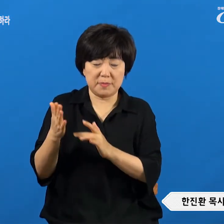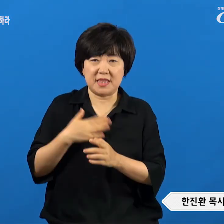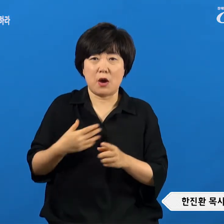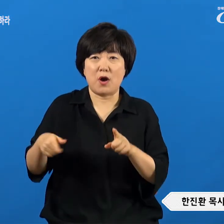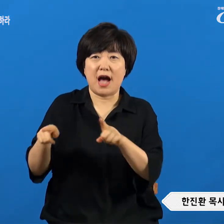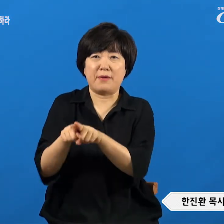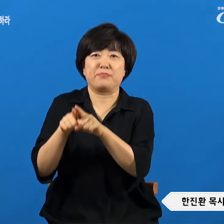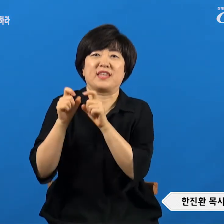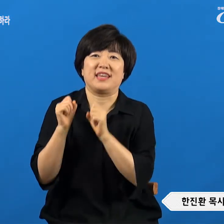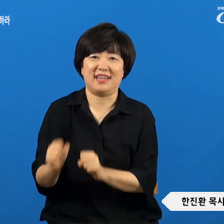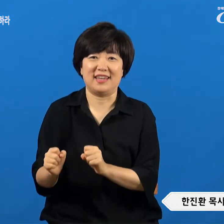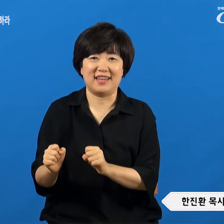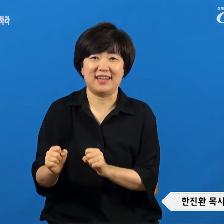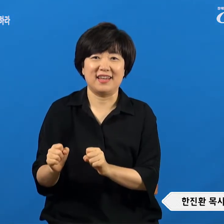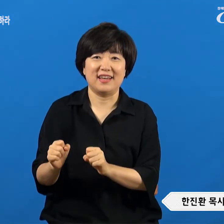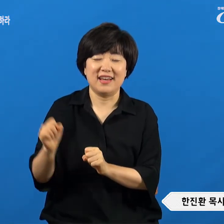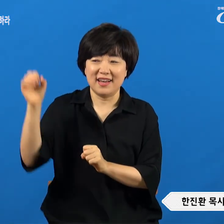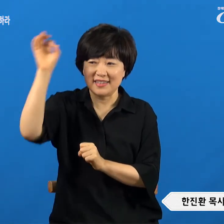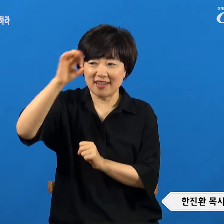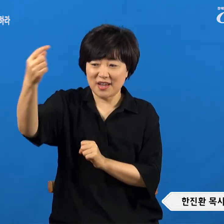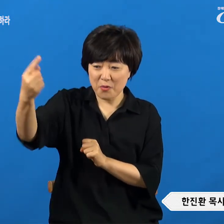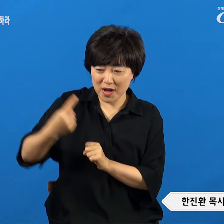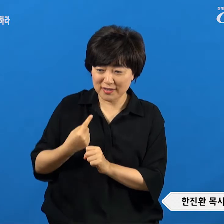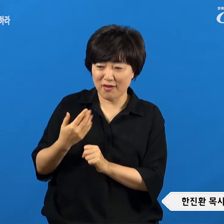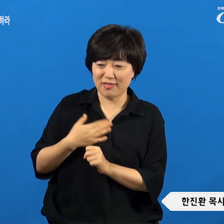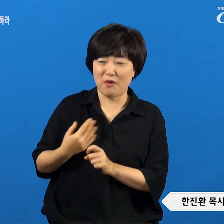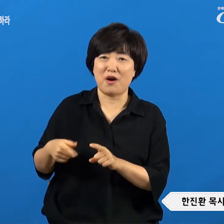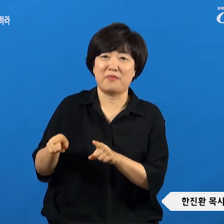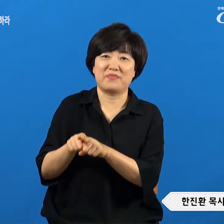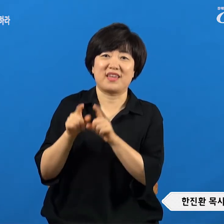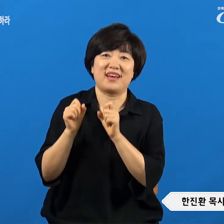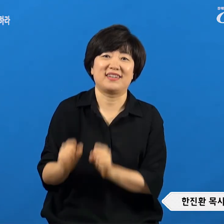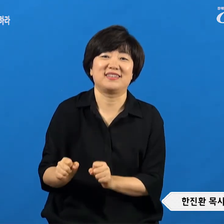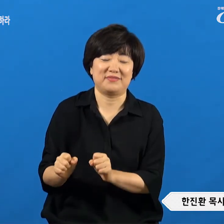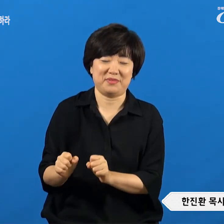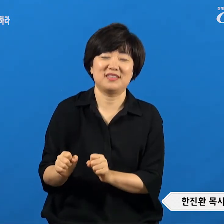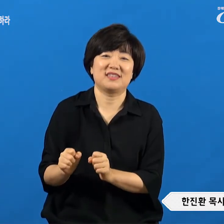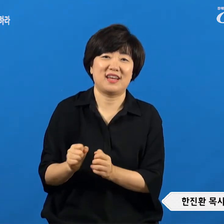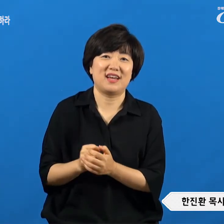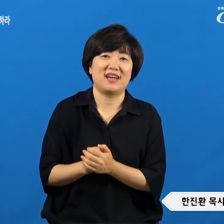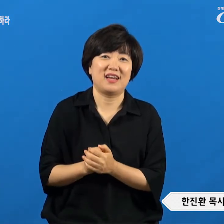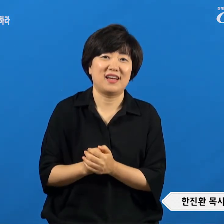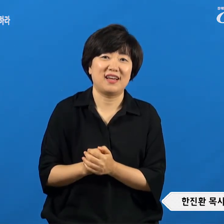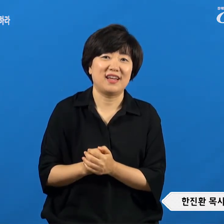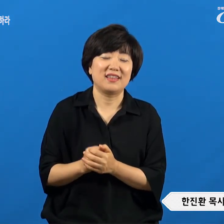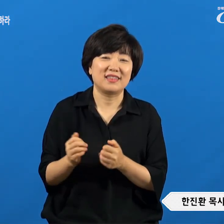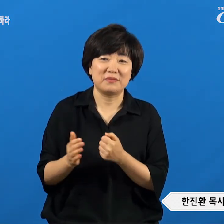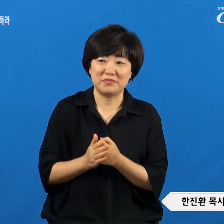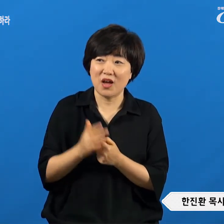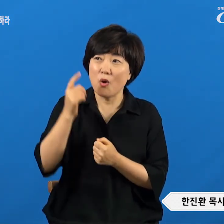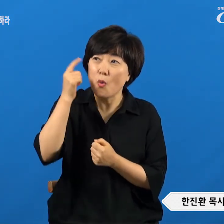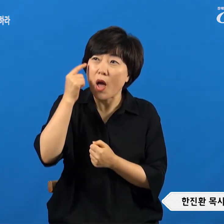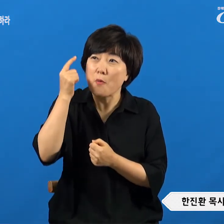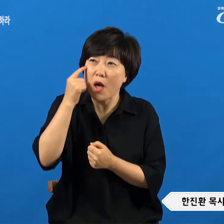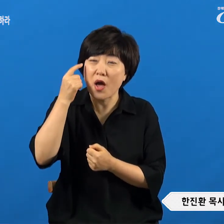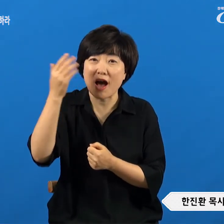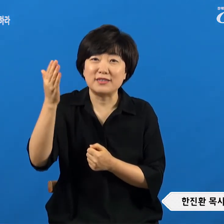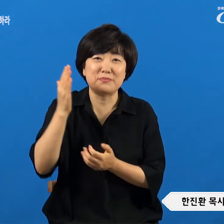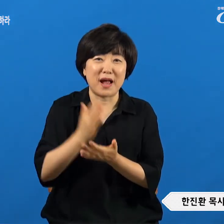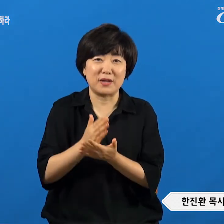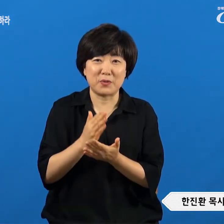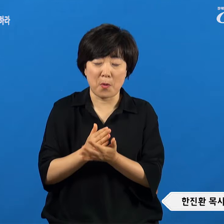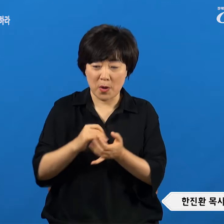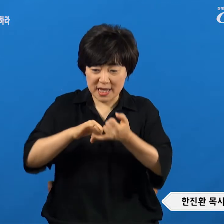해주십니다. 찾아와서 우리와 함께 계십니다. 그래서 왜 하지 말고